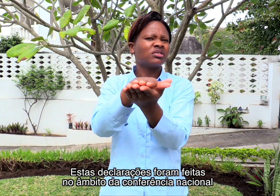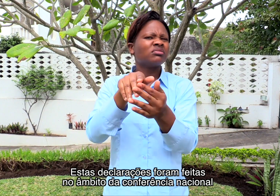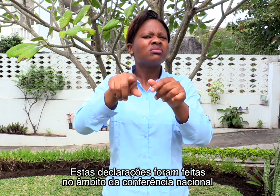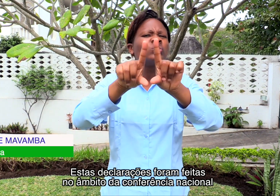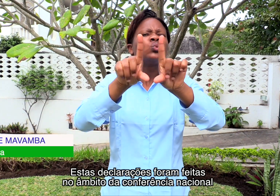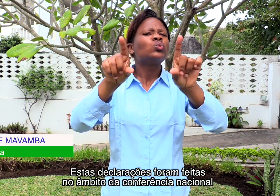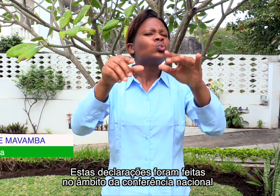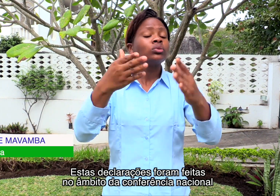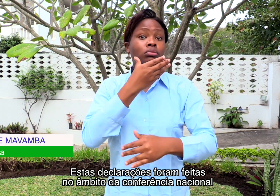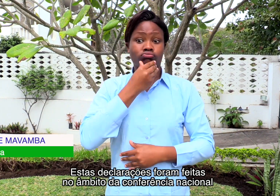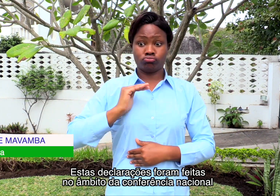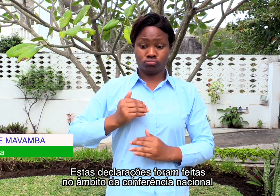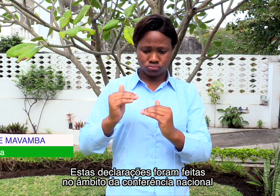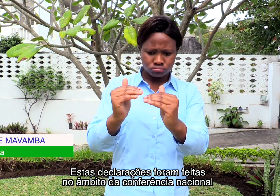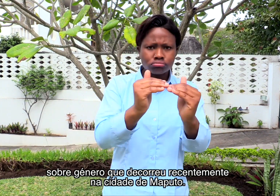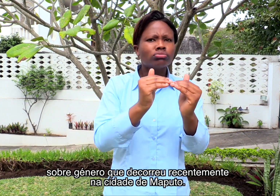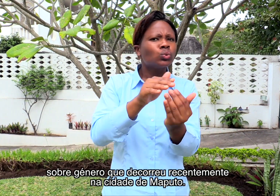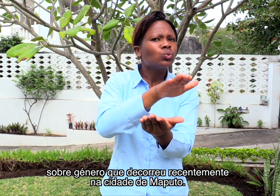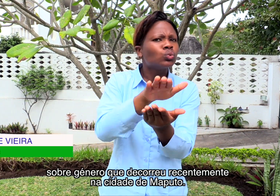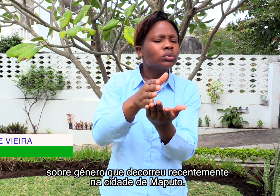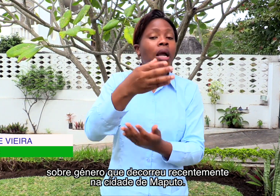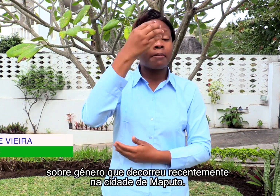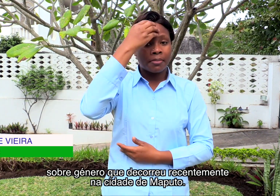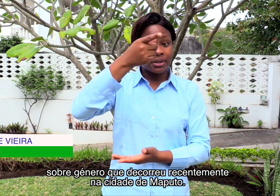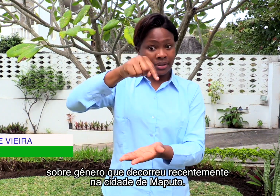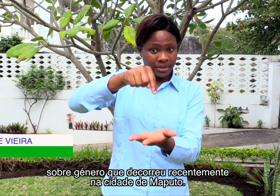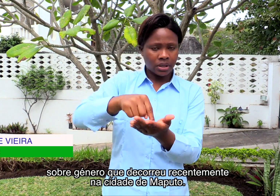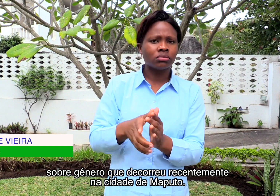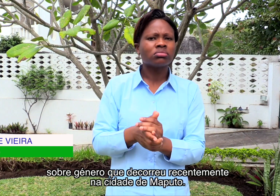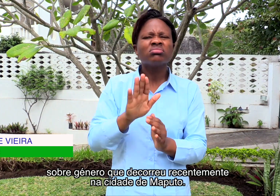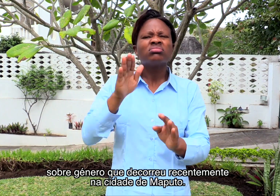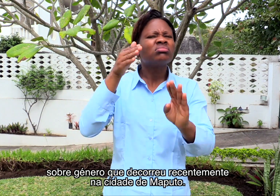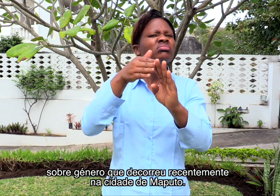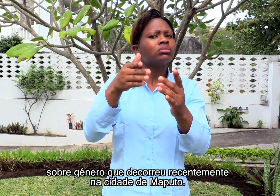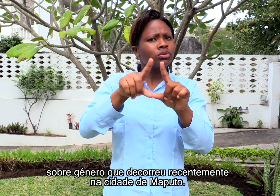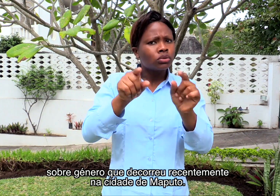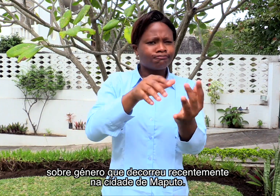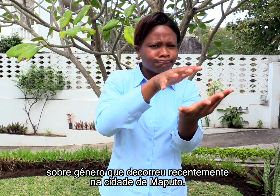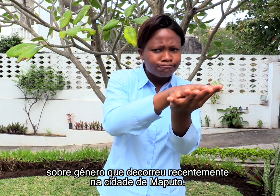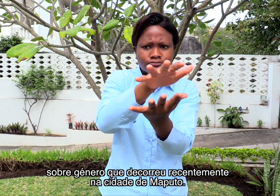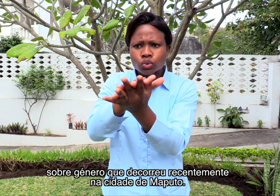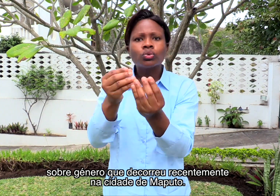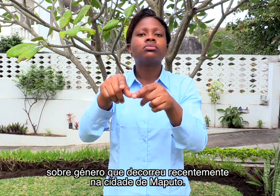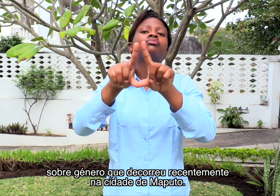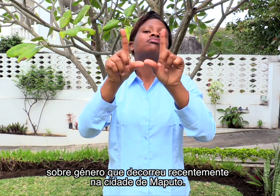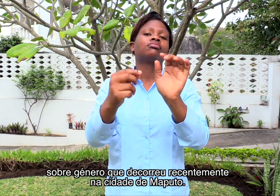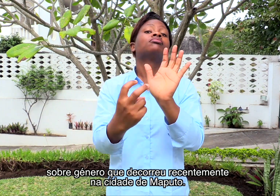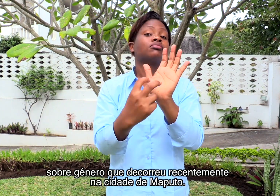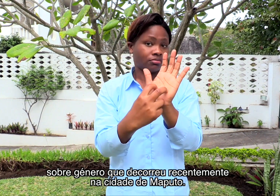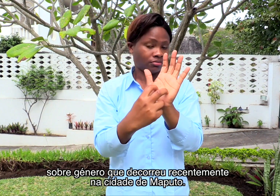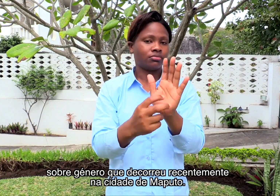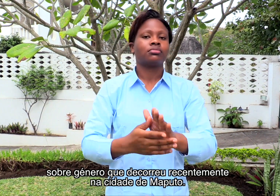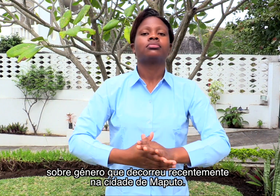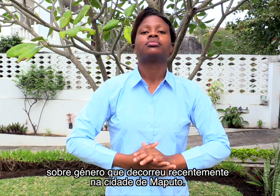Estas declarações foram feitas no âmbito da Conferência Nacional sobre Gênero, que decorreu recentemente na cidade de Maputo.